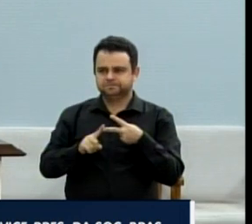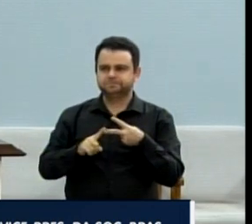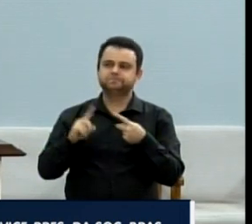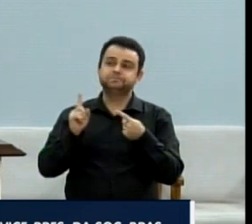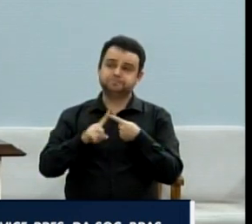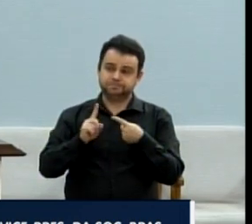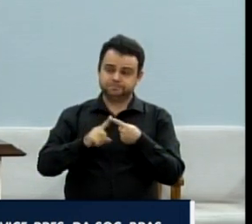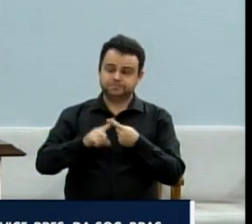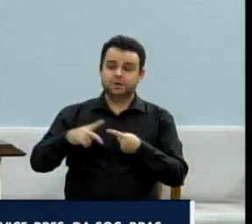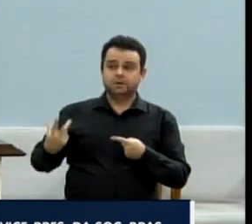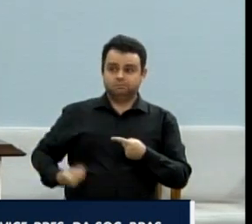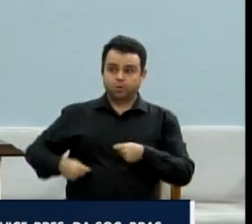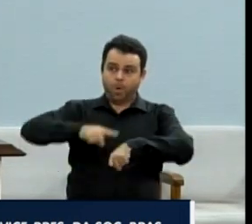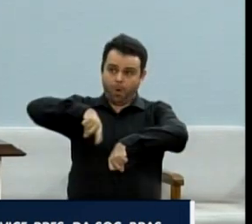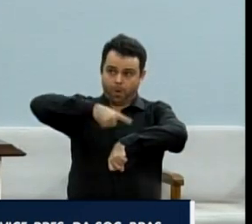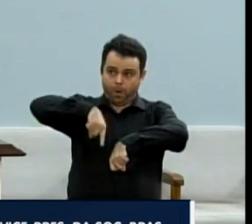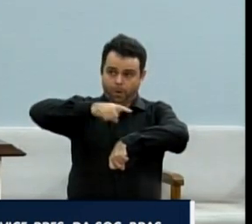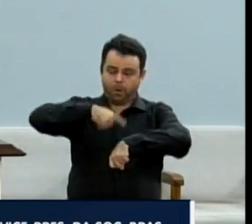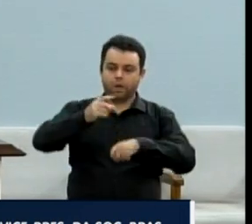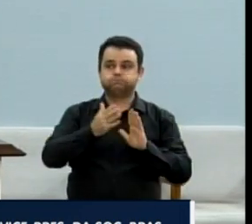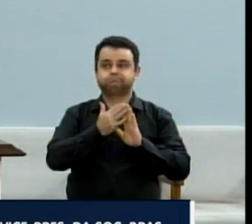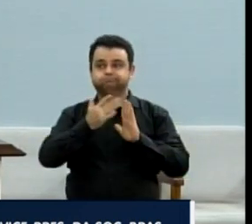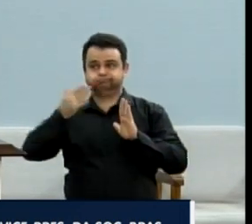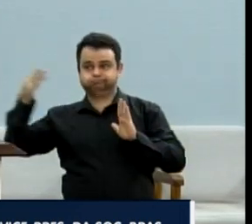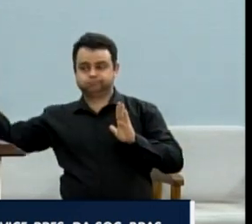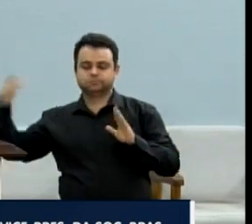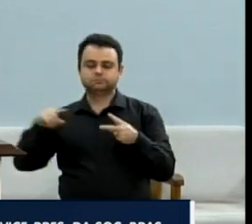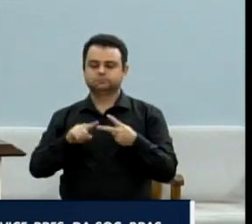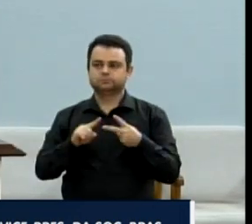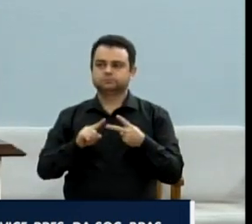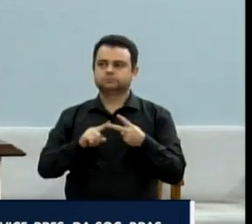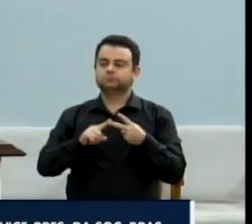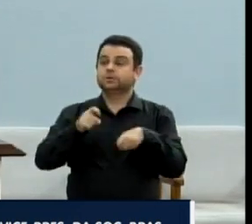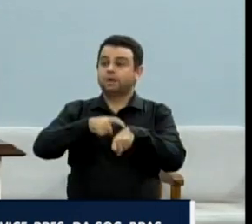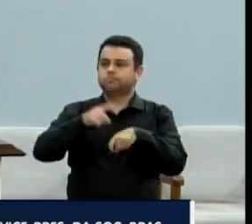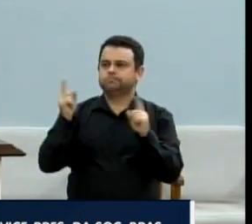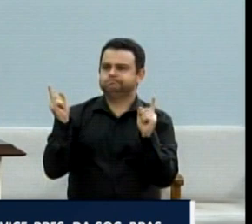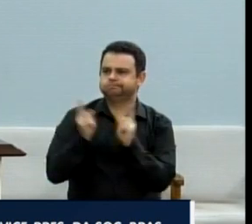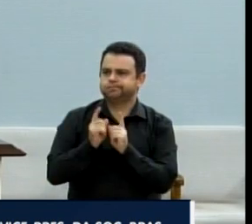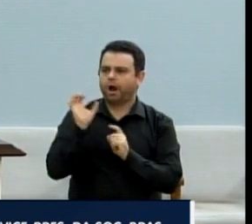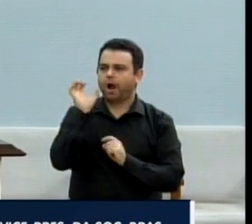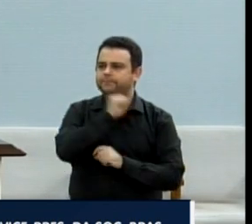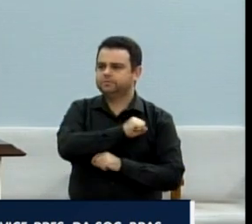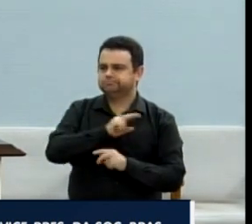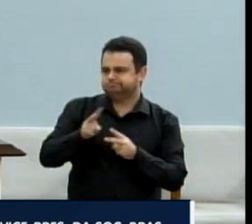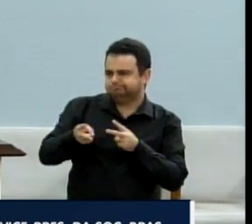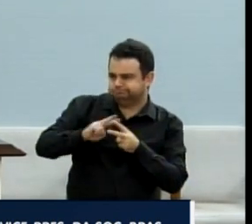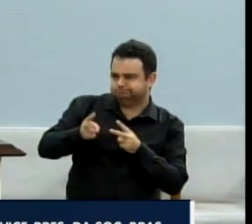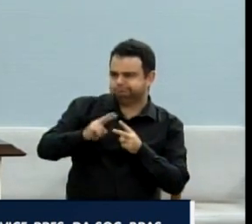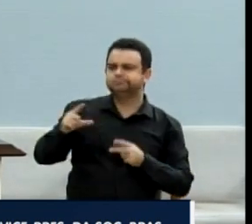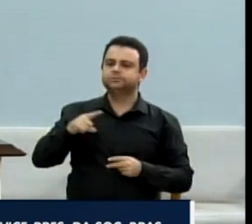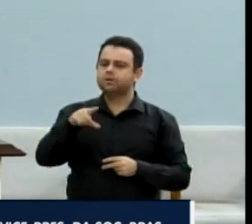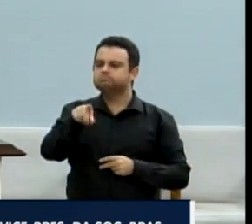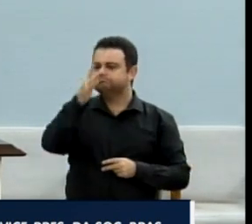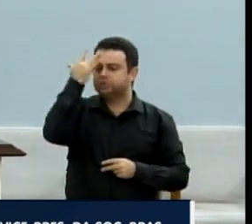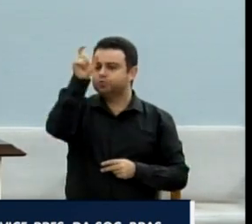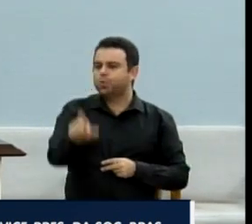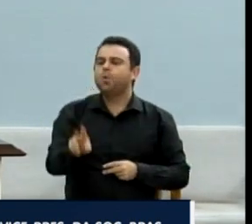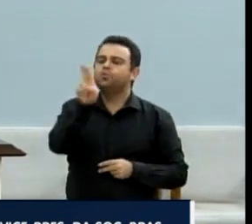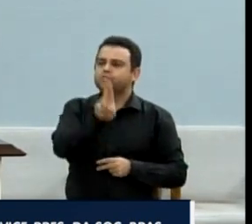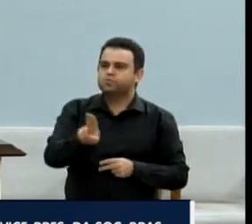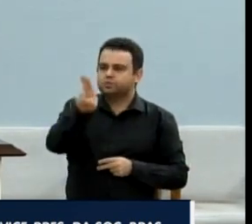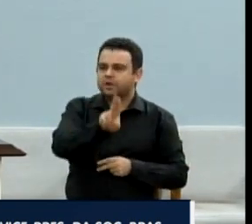ação longa e insulinas de ação rápida. E dependendo do tipo de insulina que esse paciente usa, esse paciente tem que